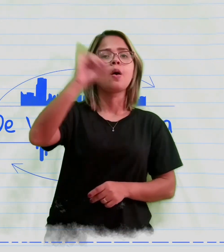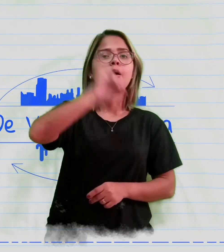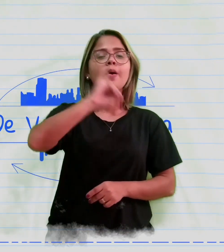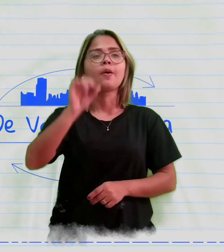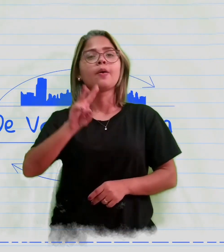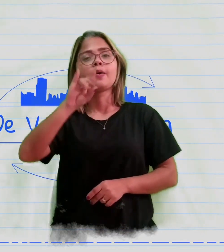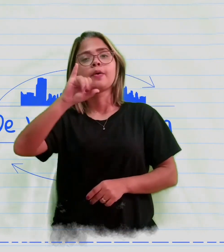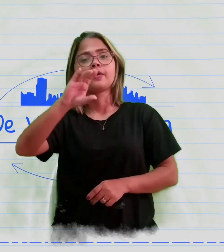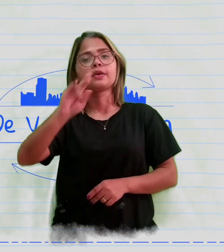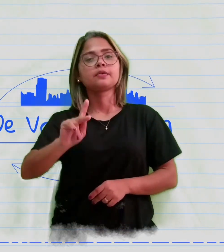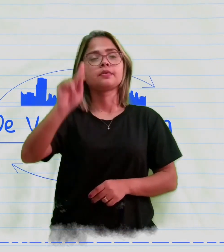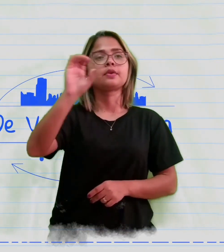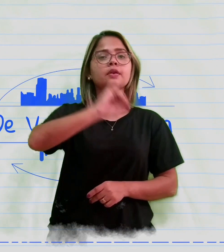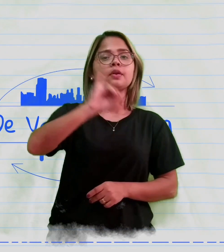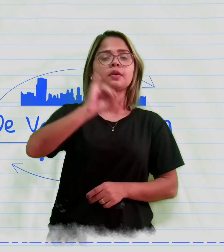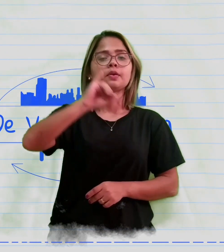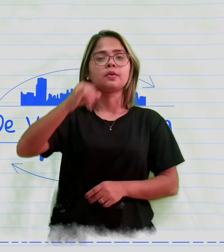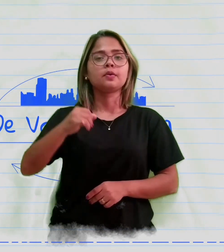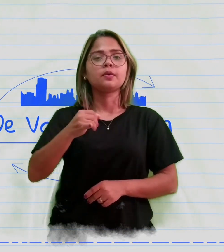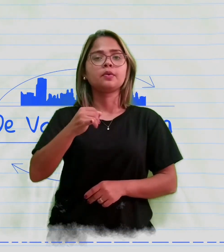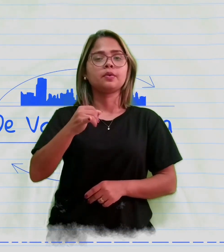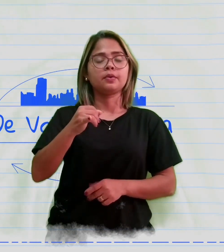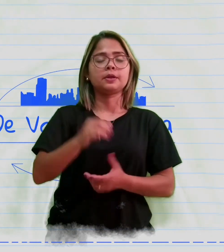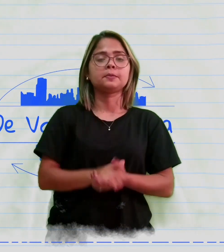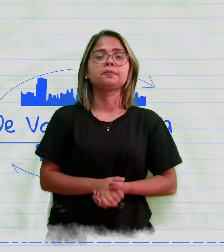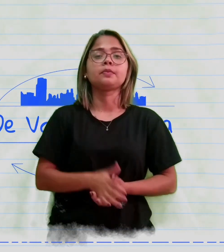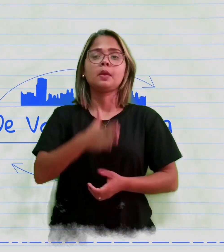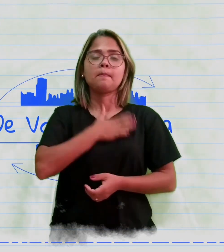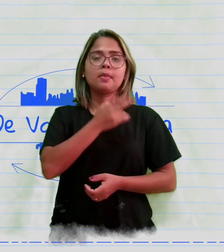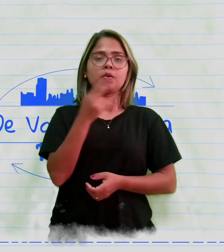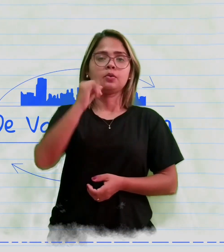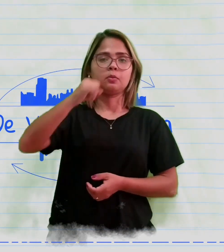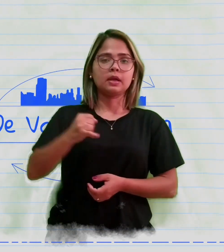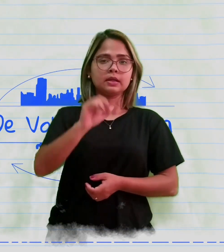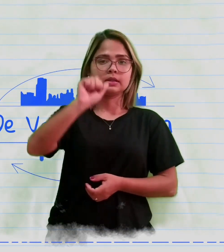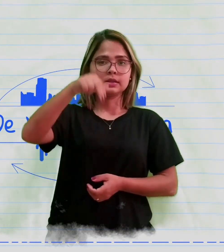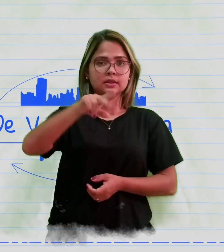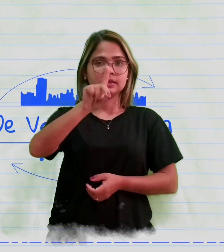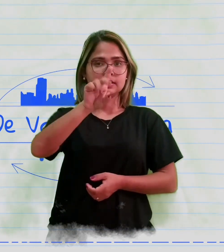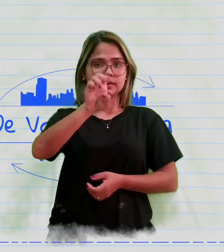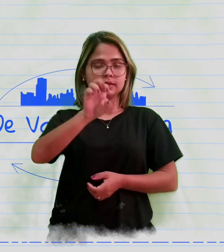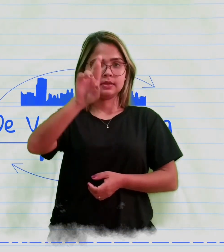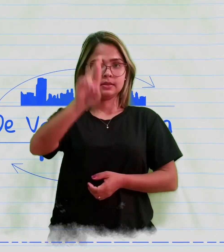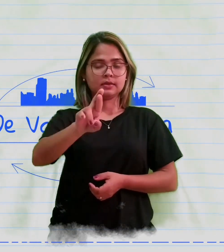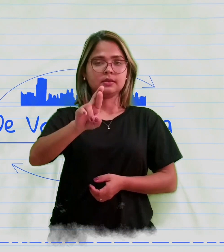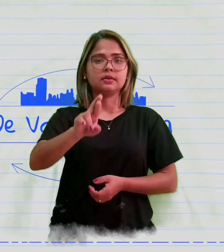Oi, Vicky. Oi, tudo bem? Bom? Então, meu nome é Jandeline, mas pode me chamar de Jandê. E